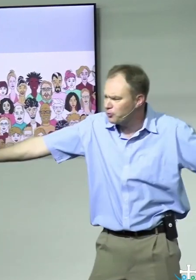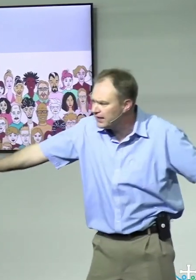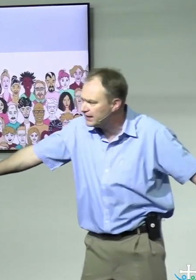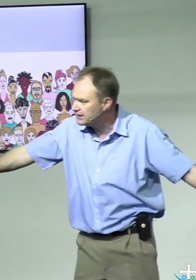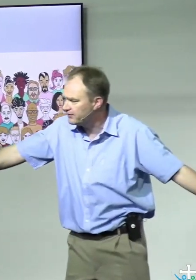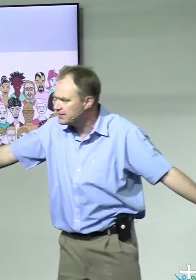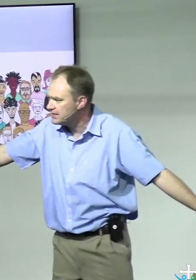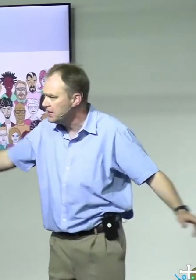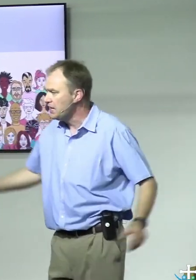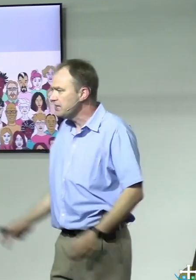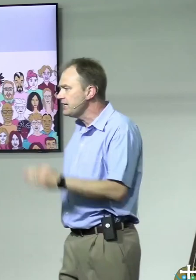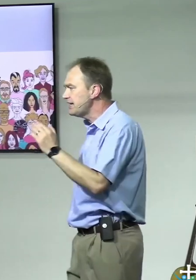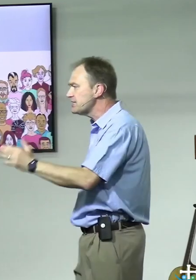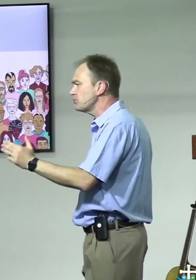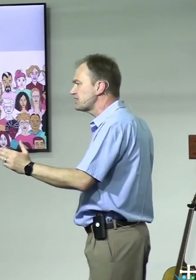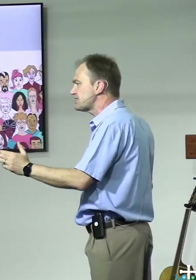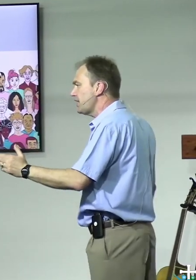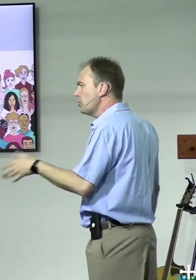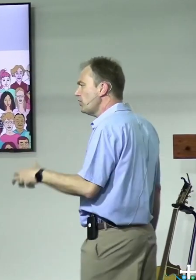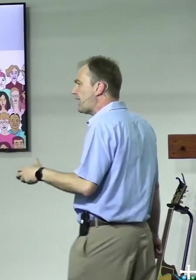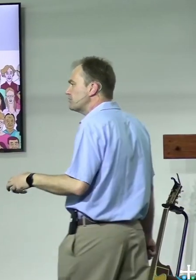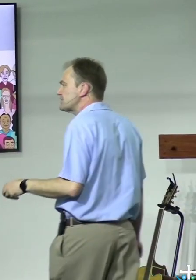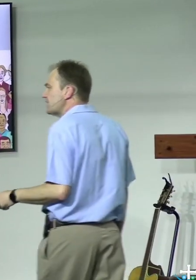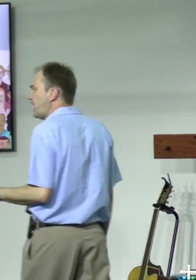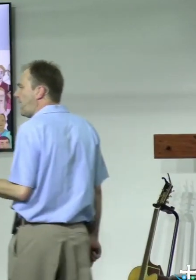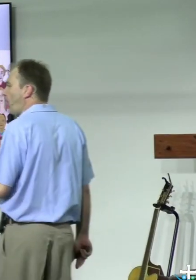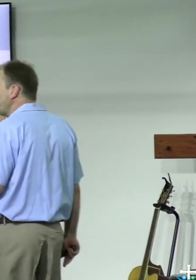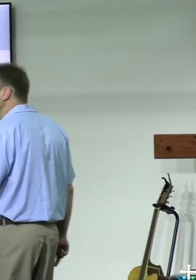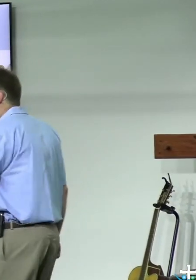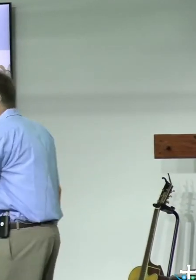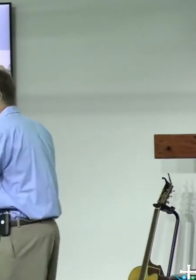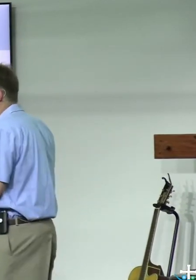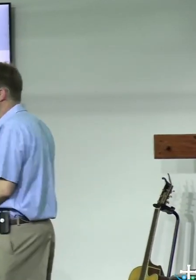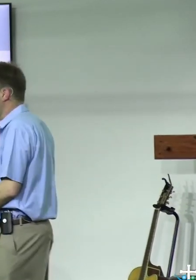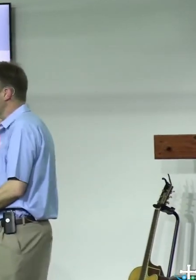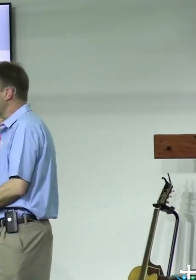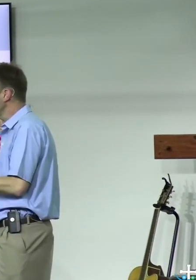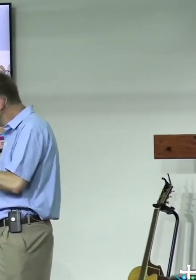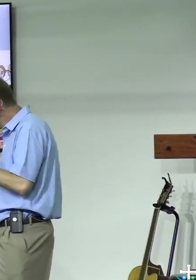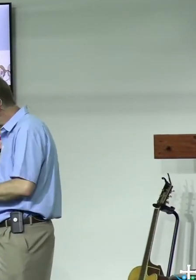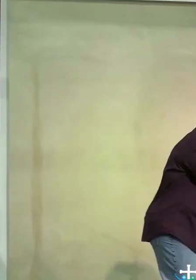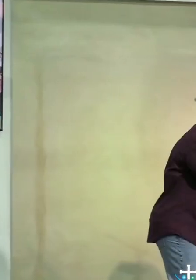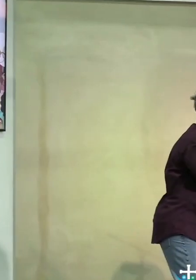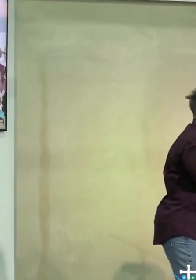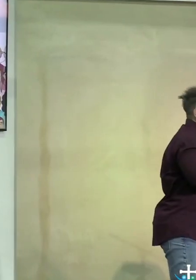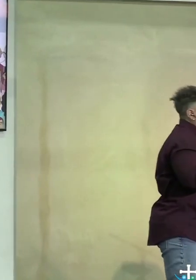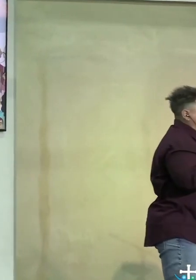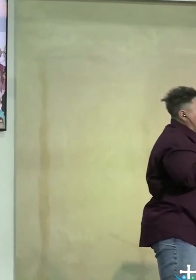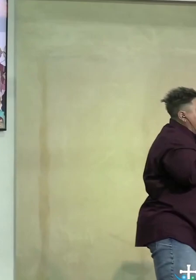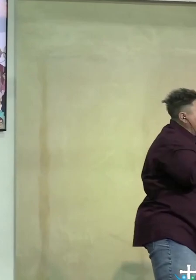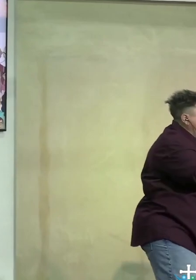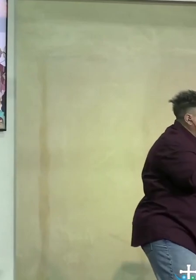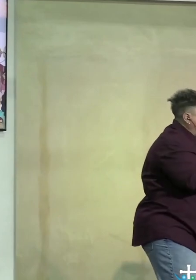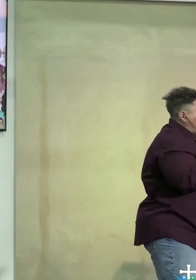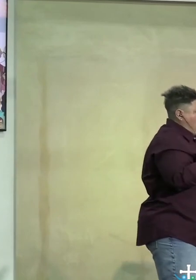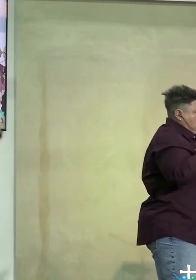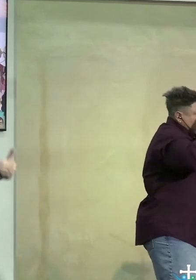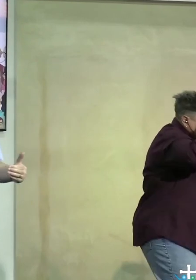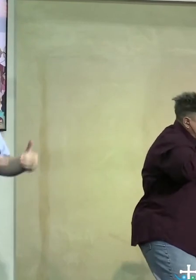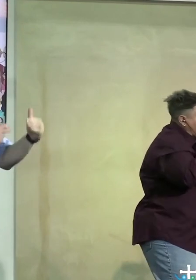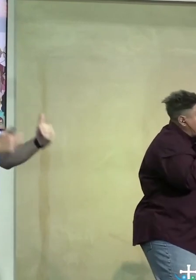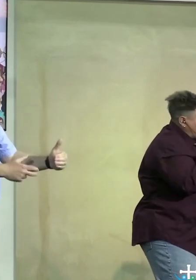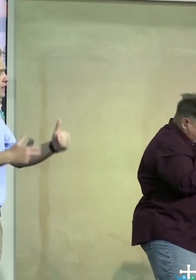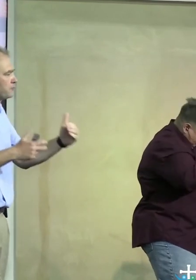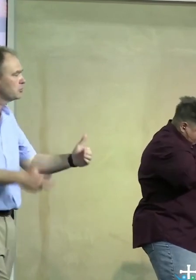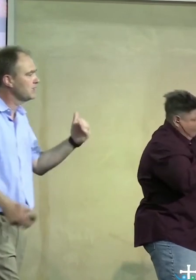nie om veroordelend te wees nie. Die idee is om te sê, hoor die ouens, ons moet die beste maak. Ons moet die beste maak van hierdie liggaam wat ek het en ek kan